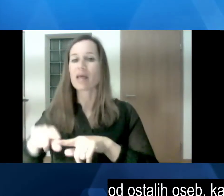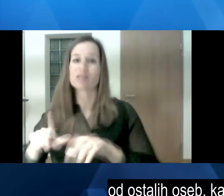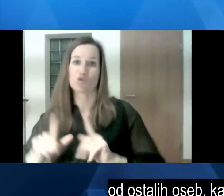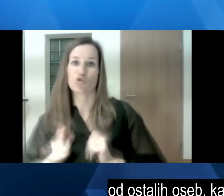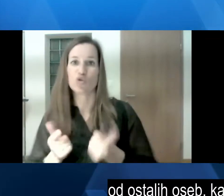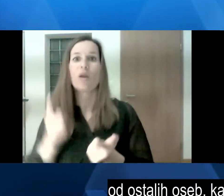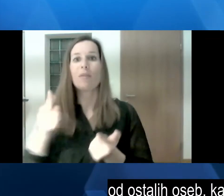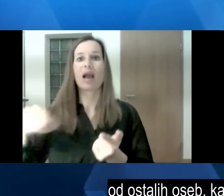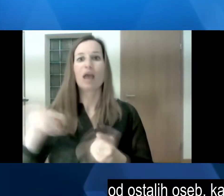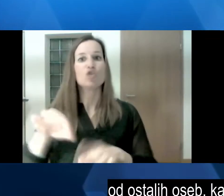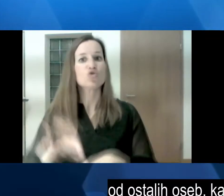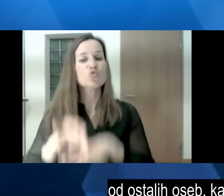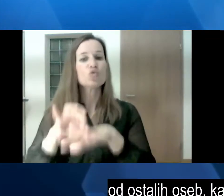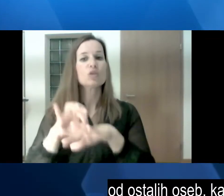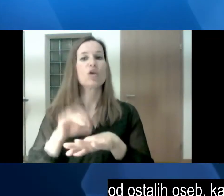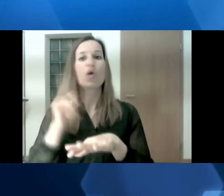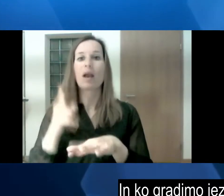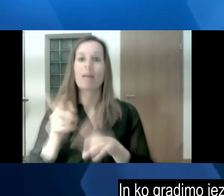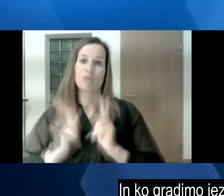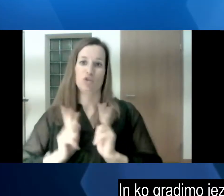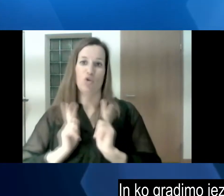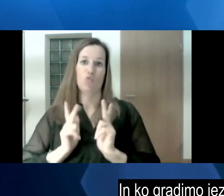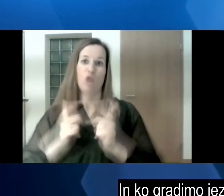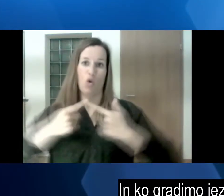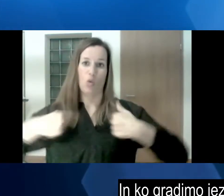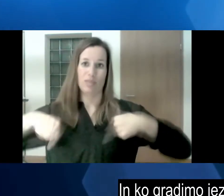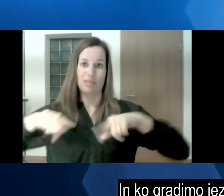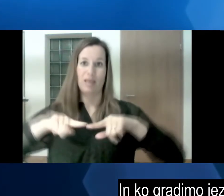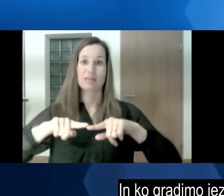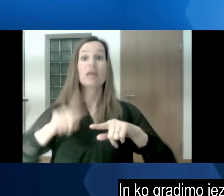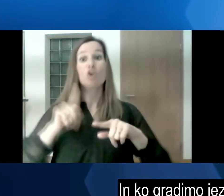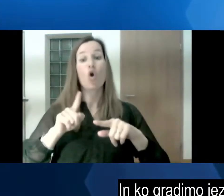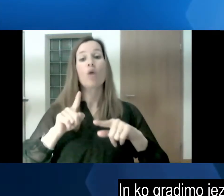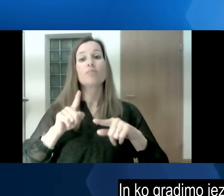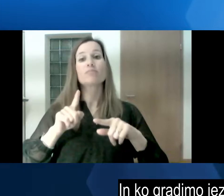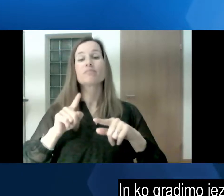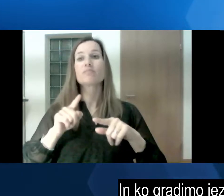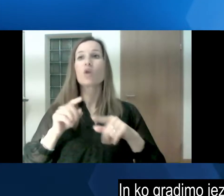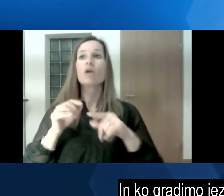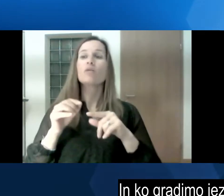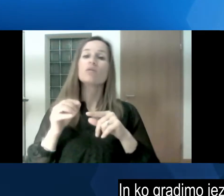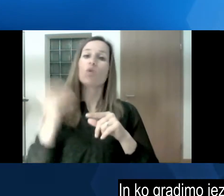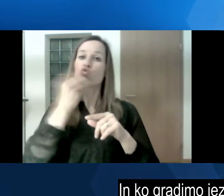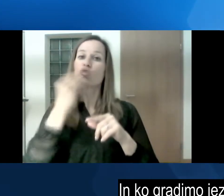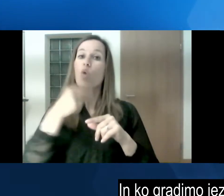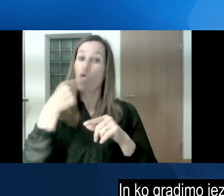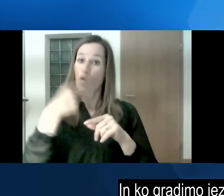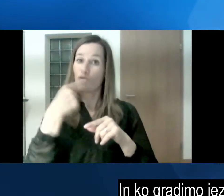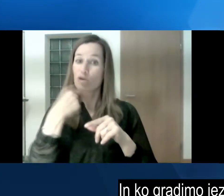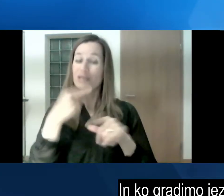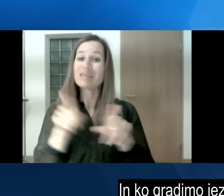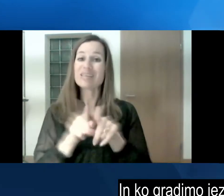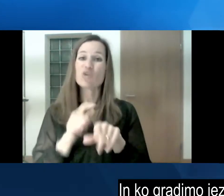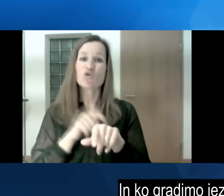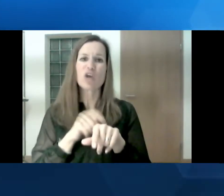kaj pričakujejo od nas. In pa, ko gradimo jezik, se istočasno učimo višjih